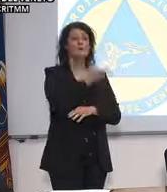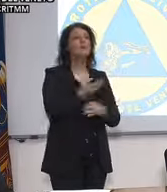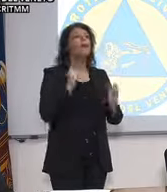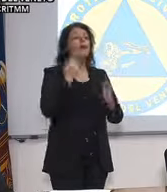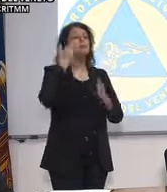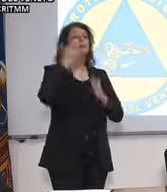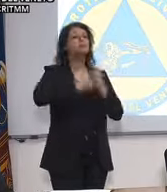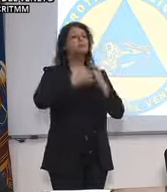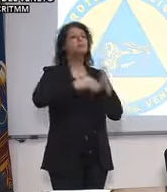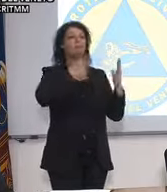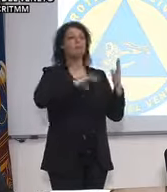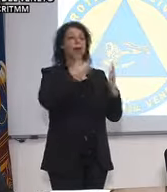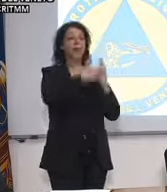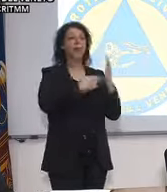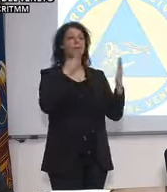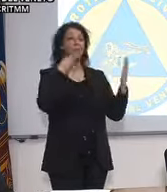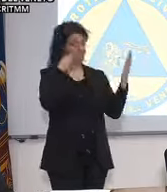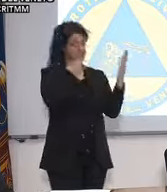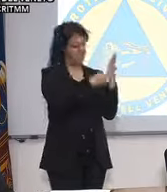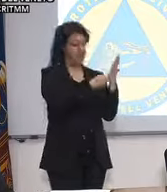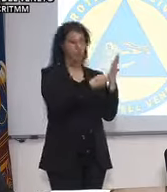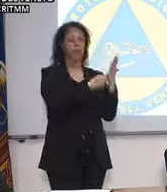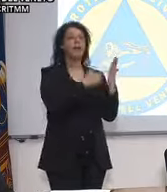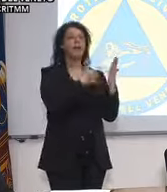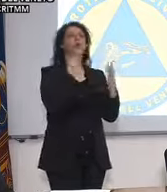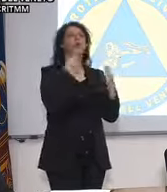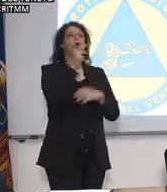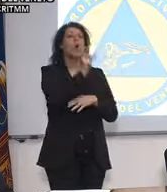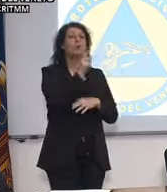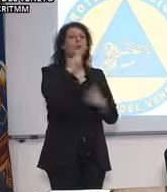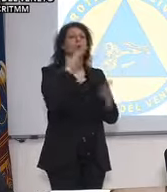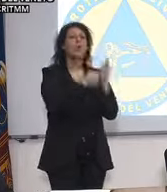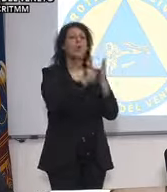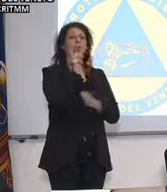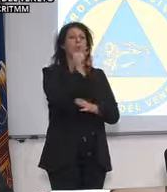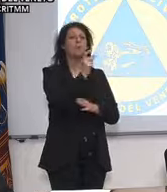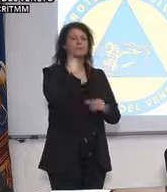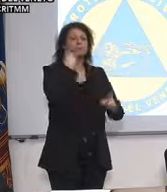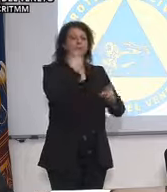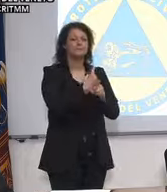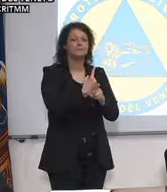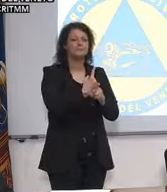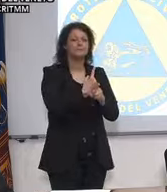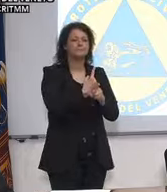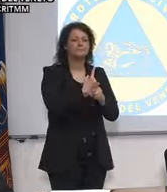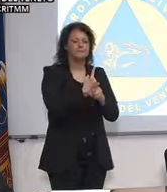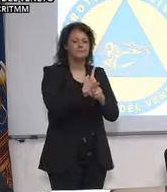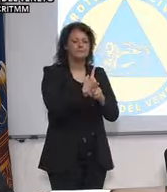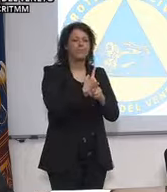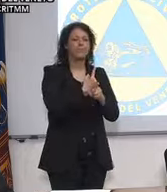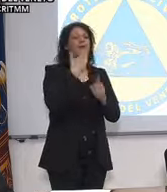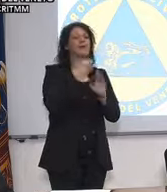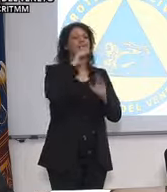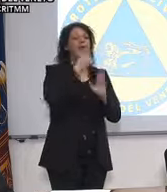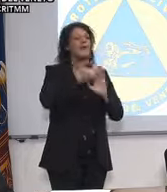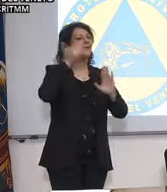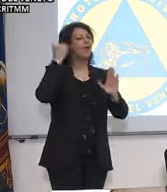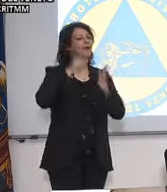Hanno utilizzato un vecchio veicolo, una vecchia tassa, una vecchia denominazione, allora, governo Monti,